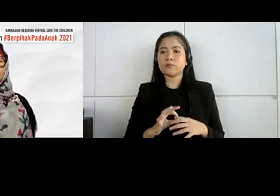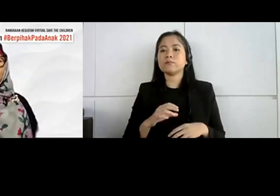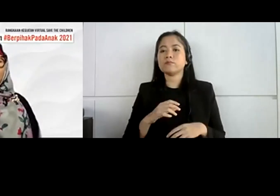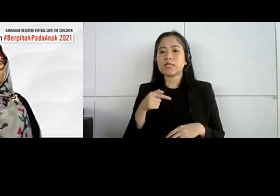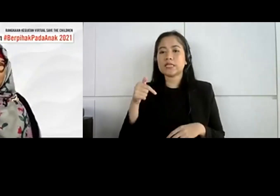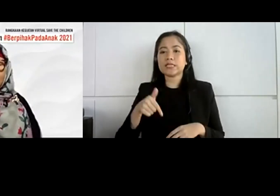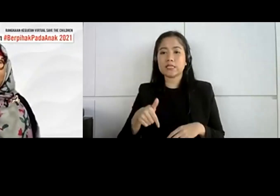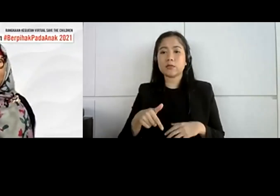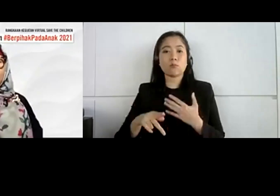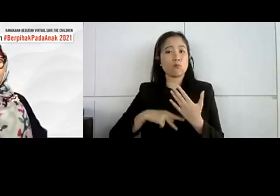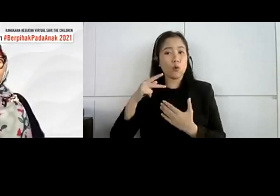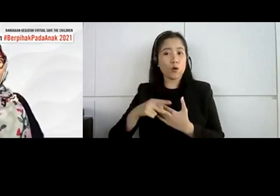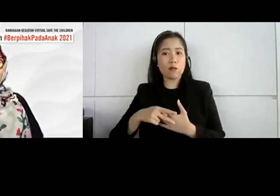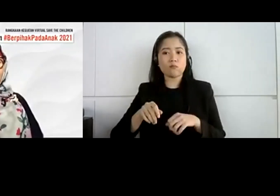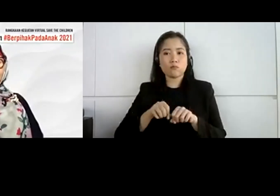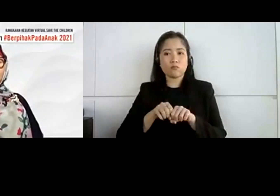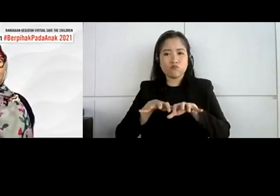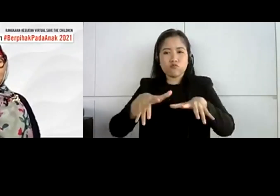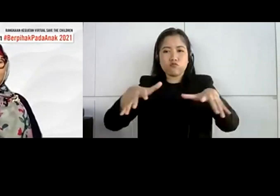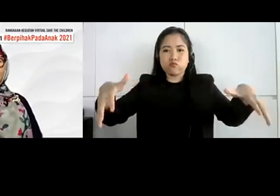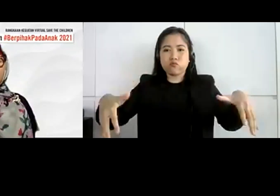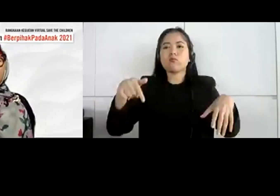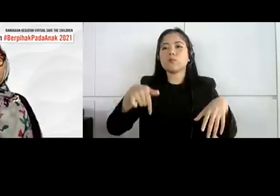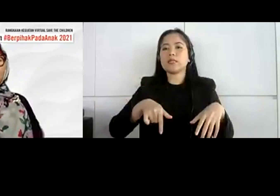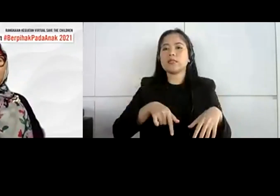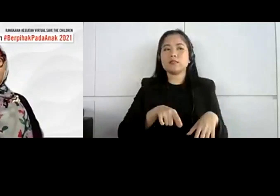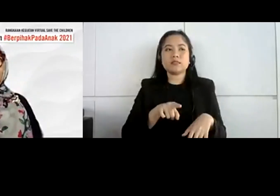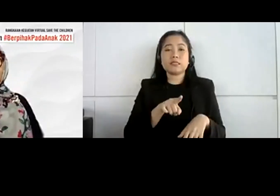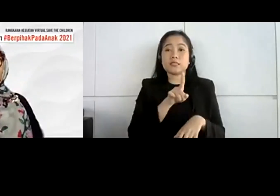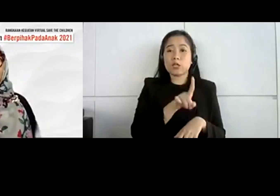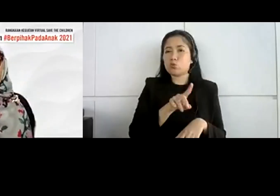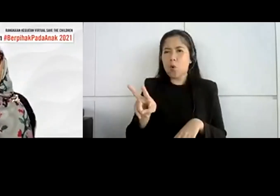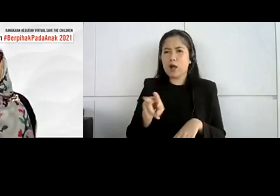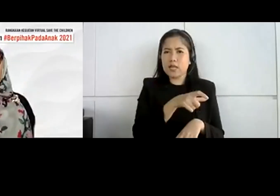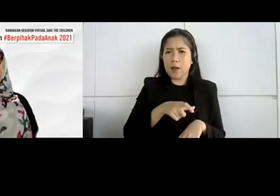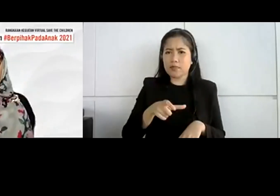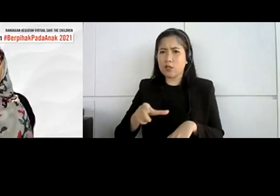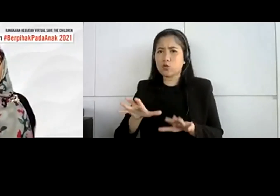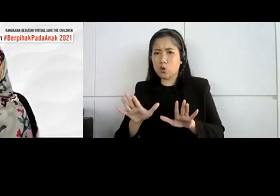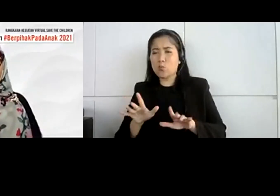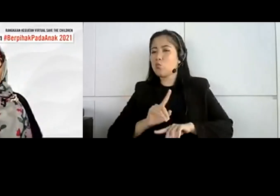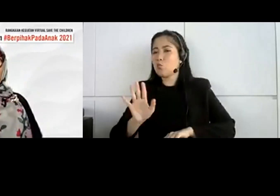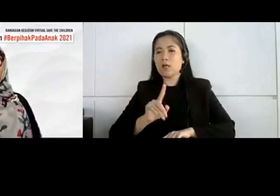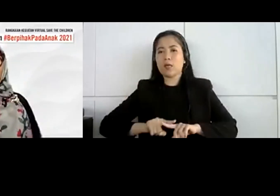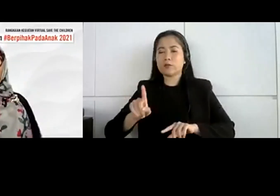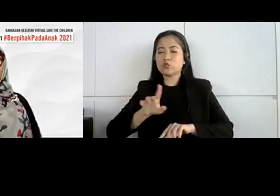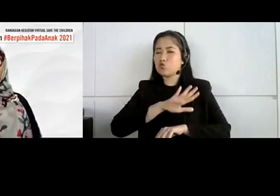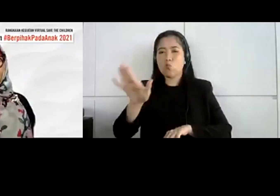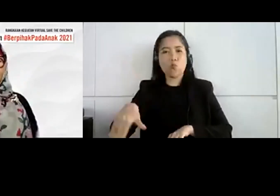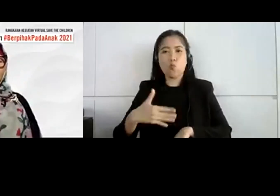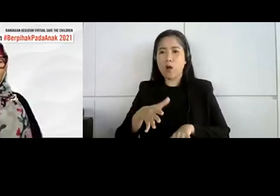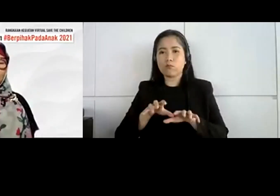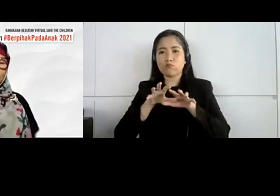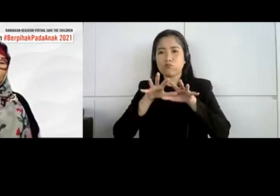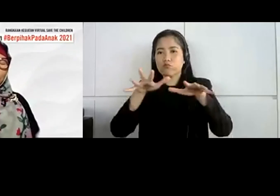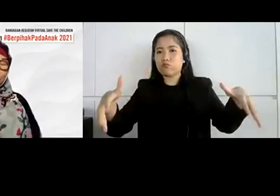memasifkan program ini tidak hanya pada 1-2 kecamatan, tapi seluruh kecamatan, seluruh yang